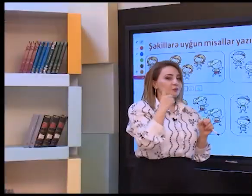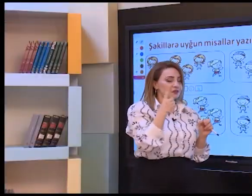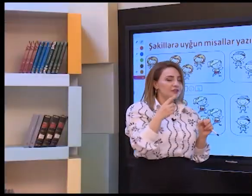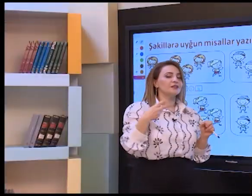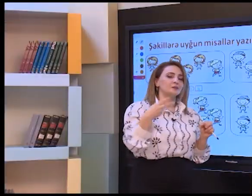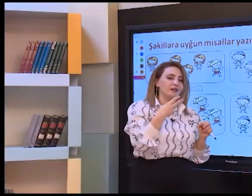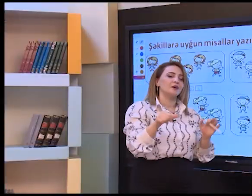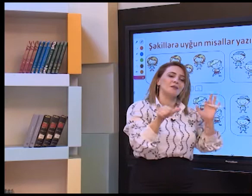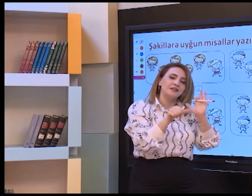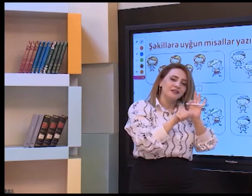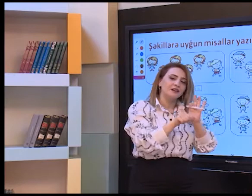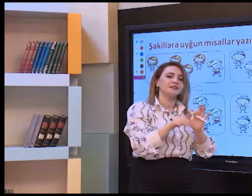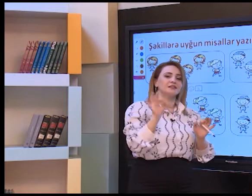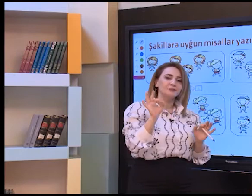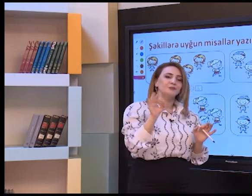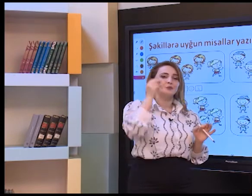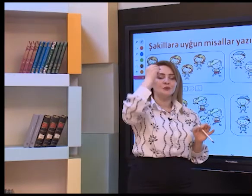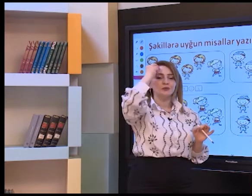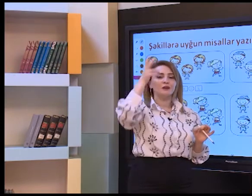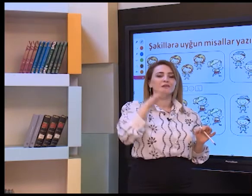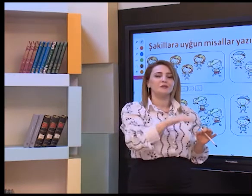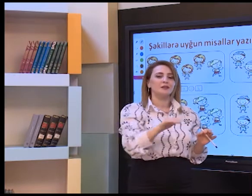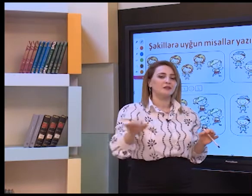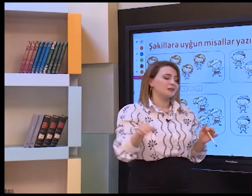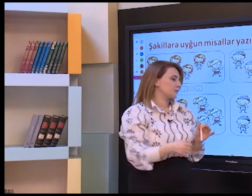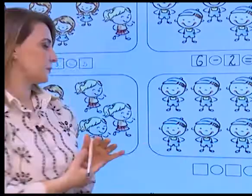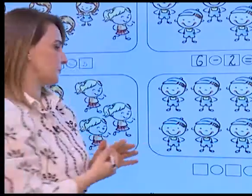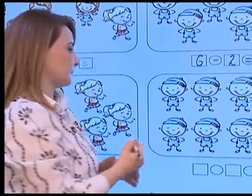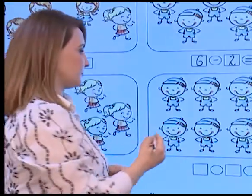1 bərabərdir 6. Düzdür, ağıllı balalar.